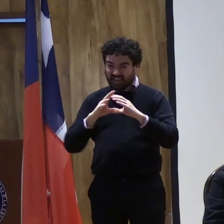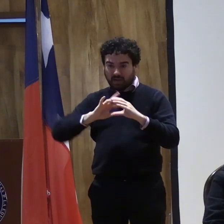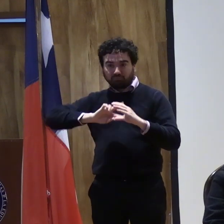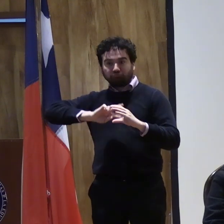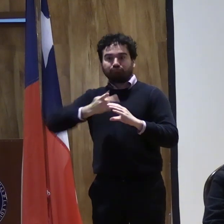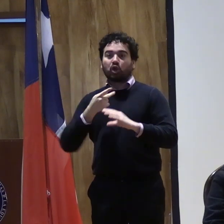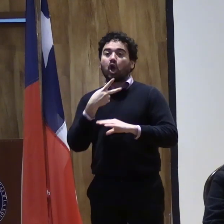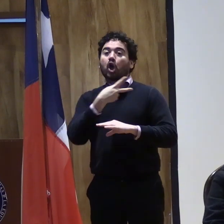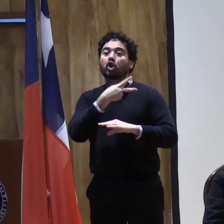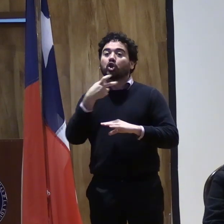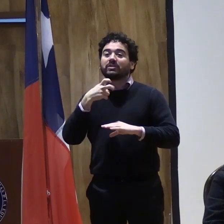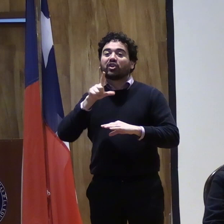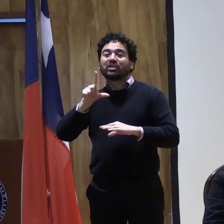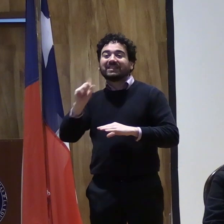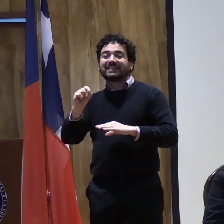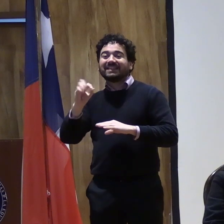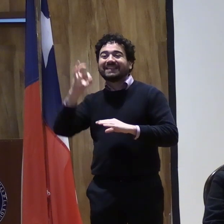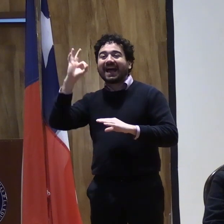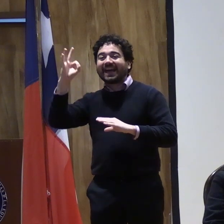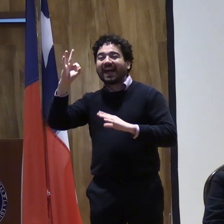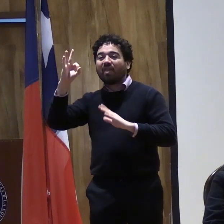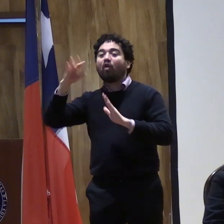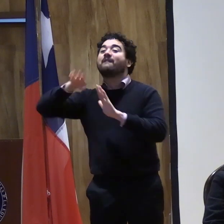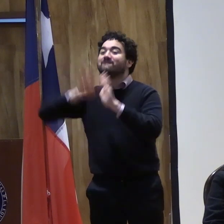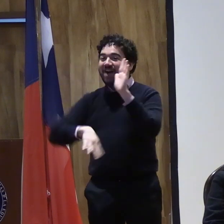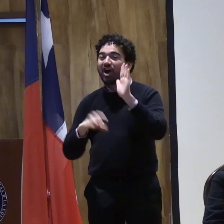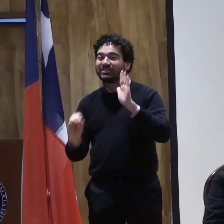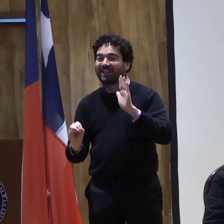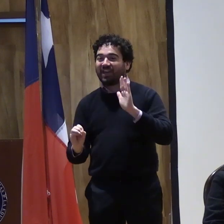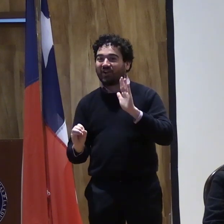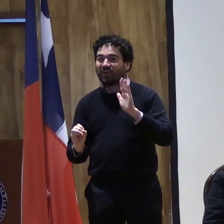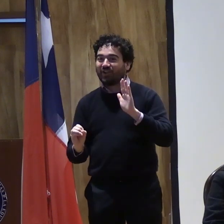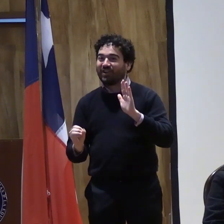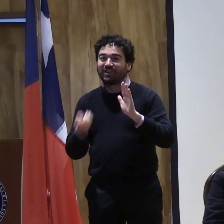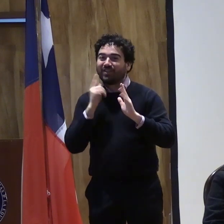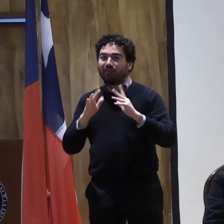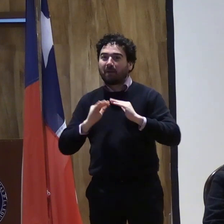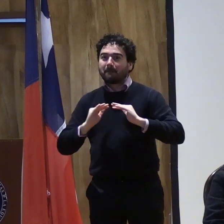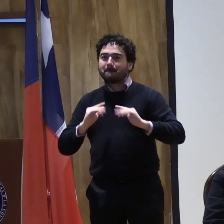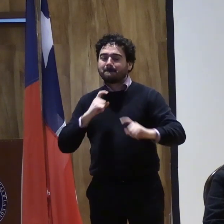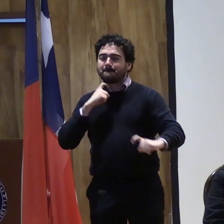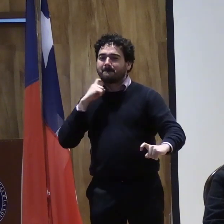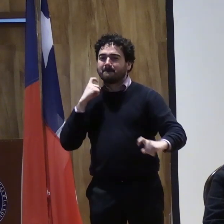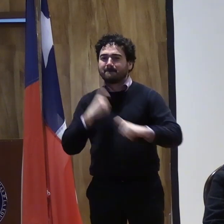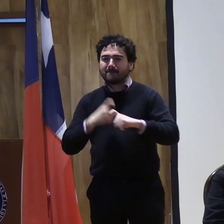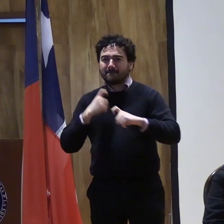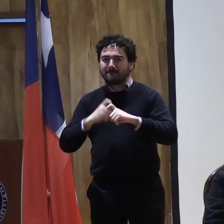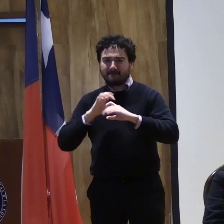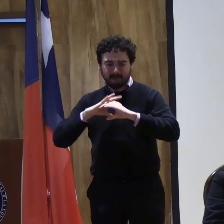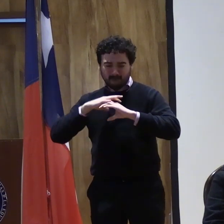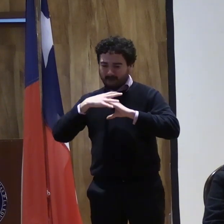Y con 270 grados bajo cero no hay ni una posibilidad de que exista ninguna forma de vida.